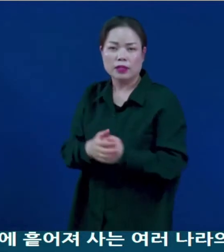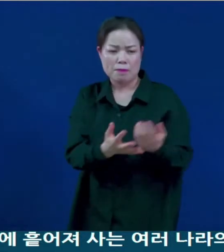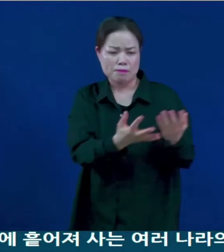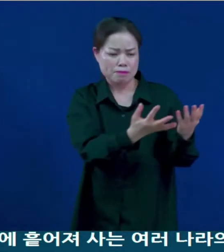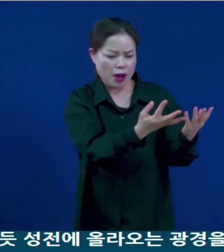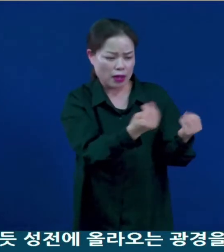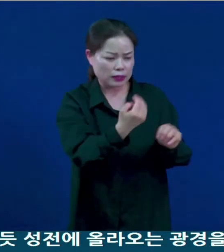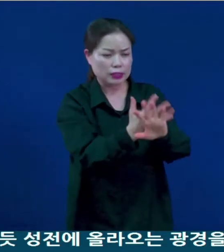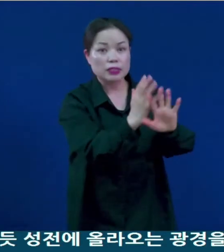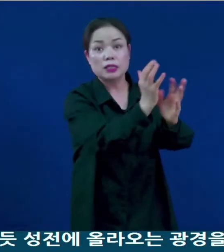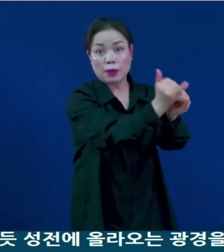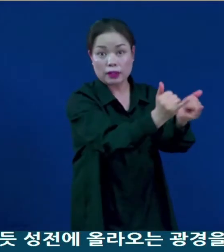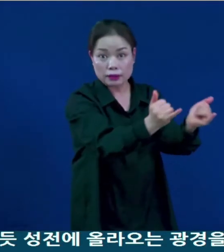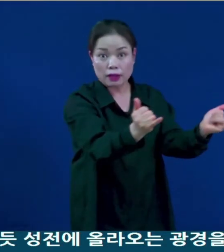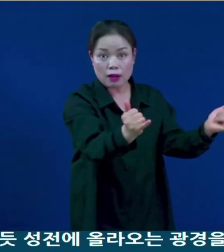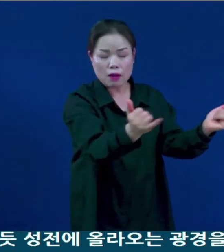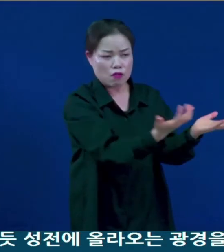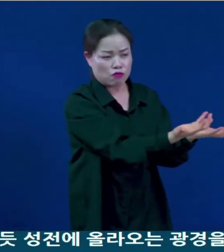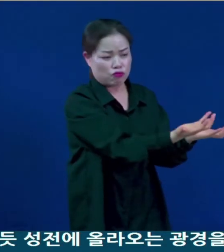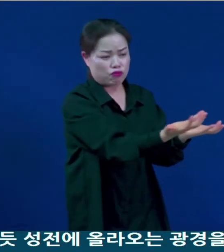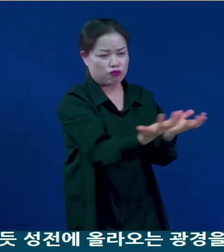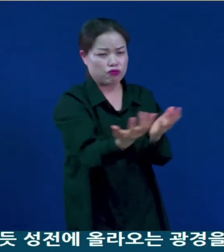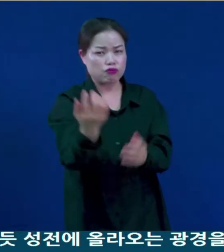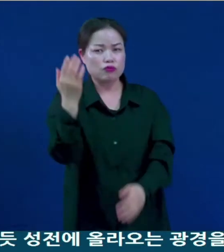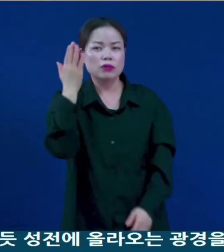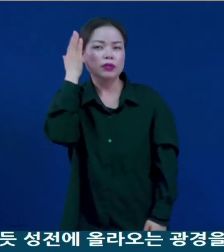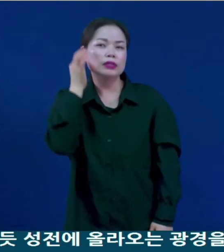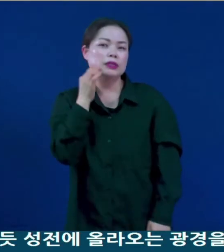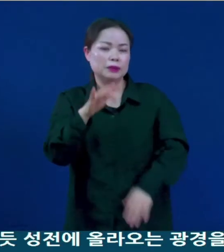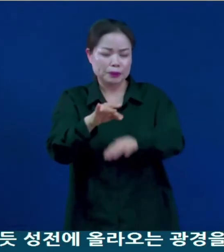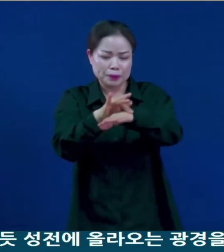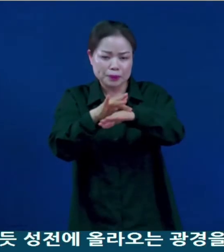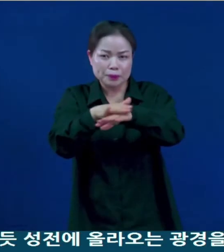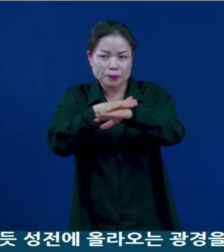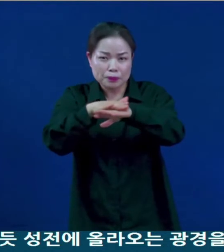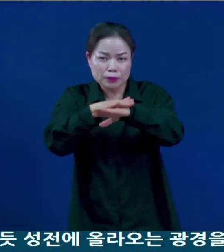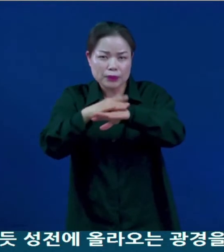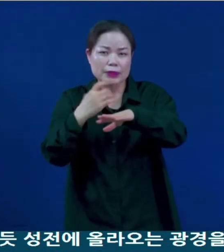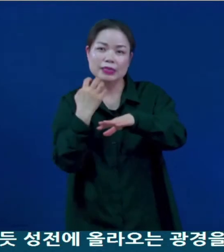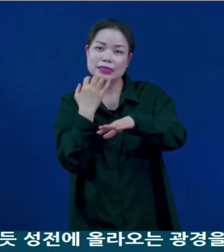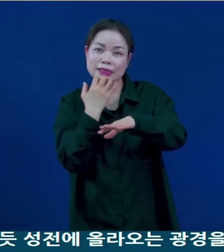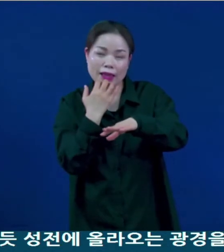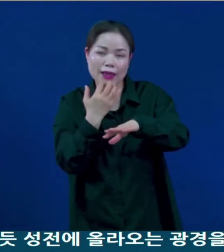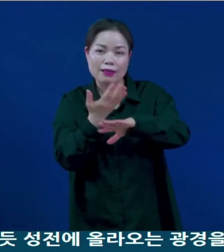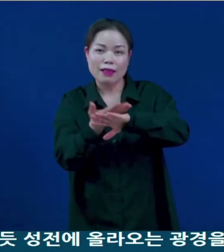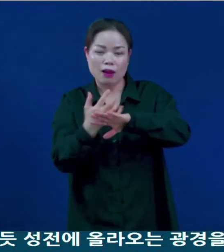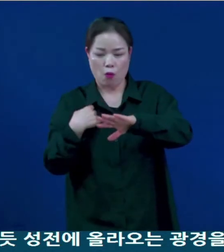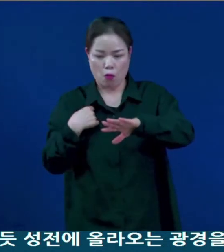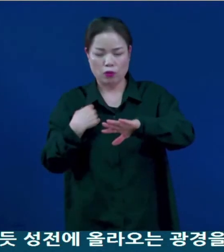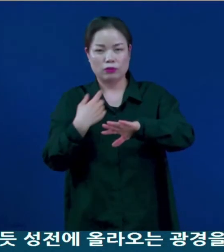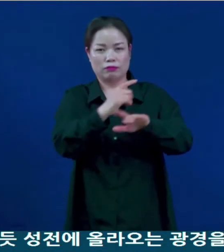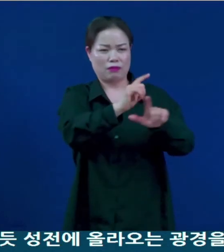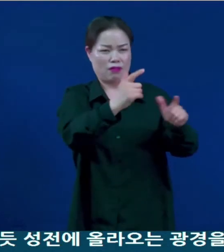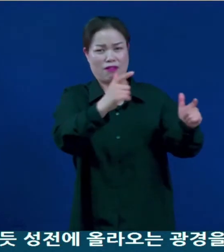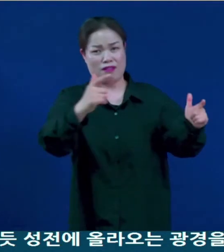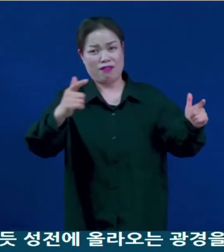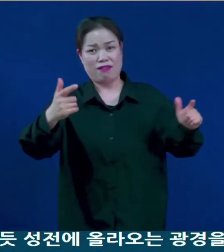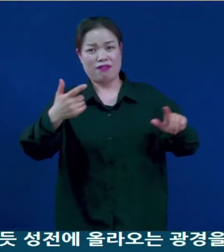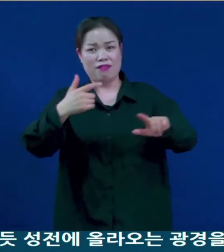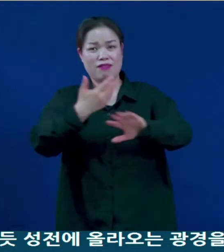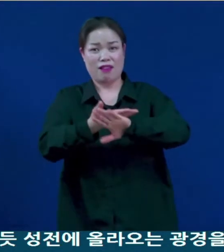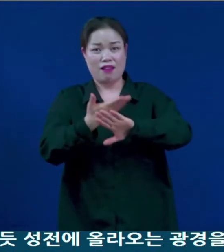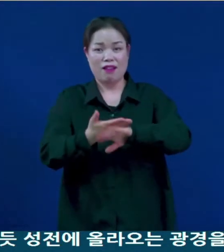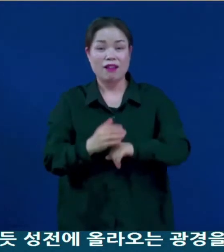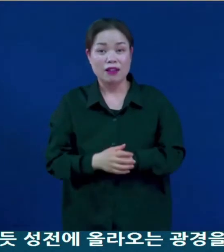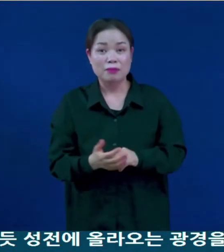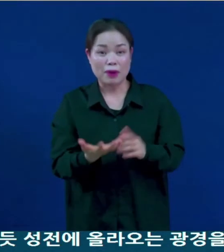많은 이방 사람들이니까 피부색도 다르고 옷차림도 다른 다양한 모습의 사람들이었을 겁니다. 아마